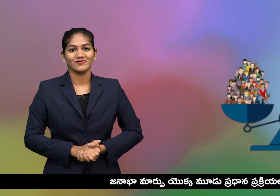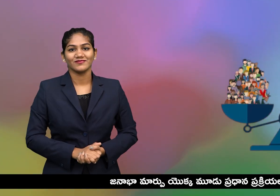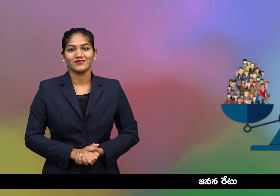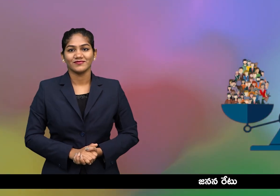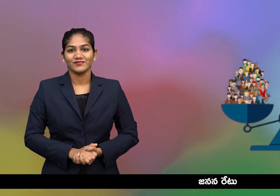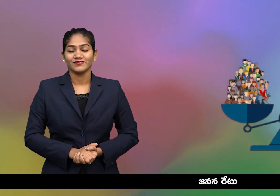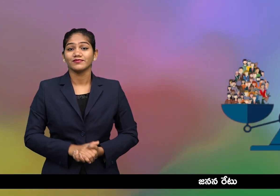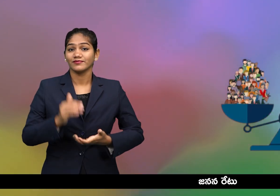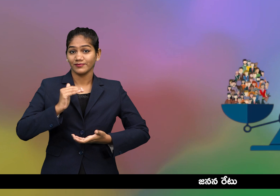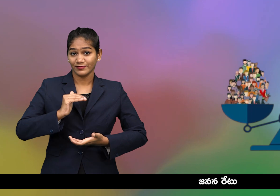జనన రేటు,